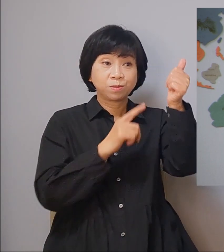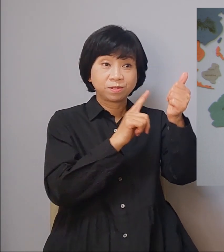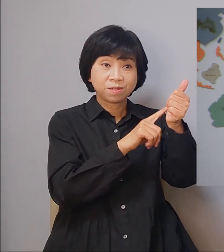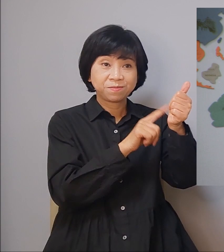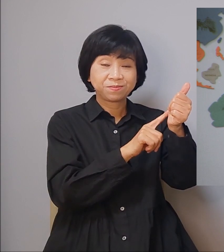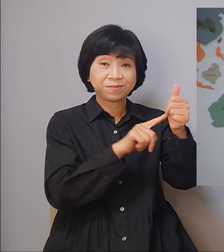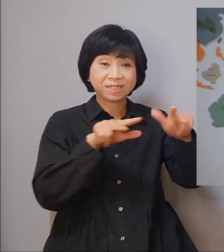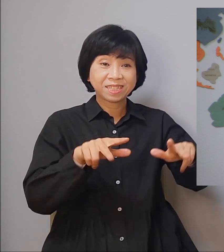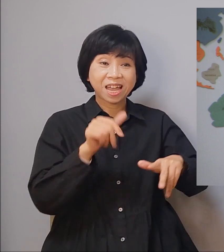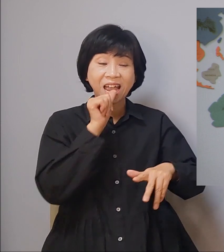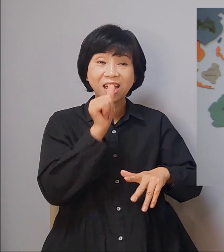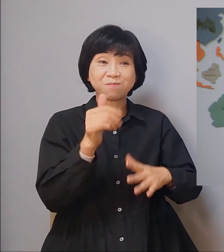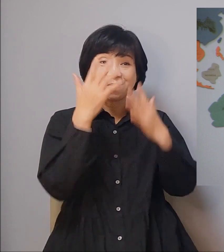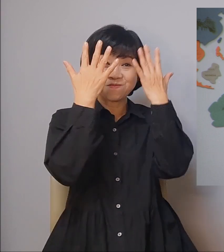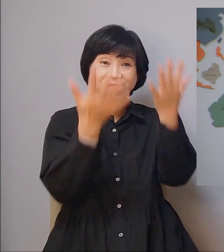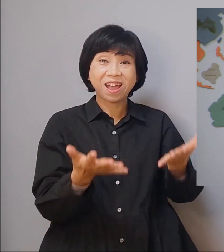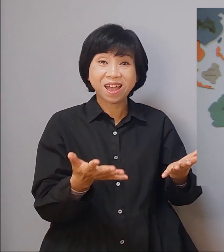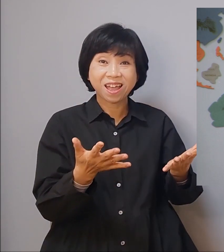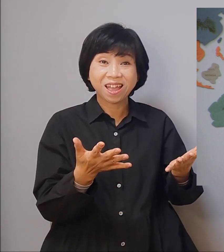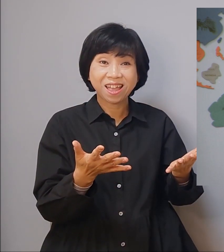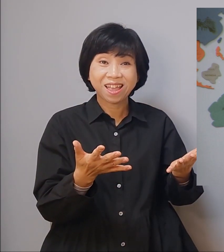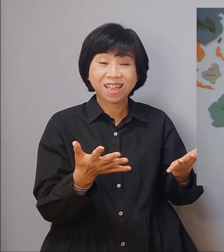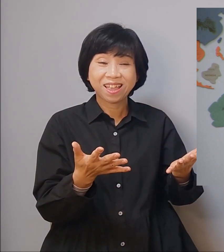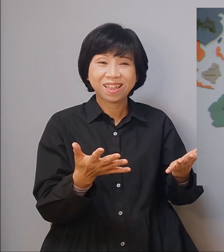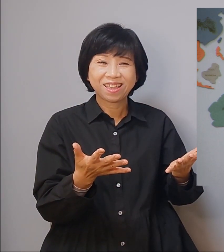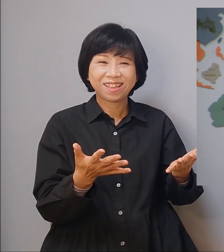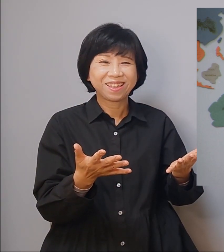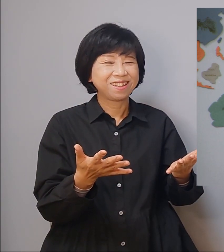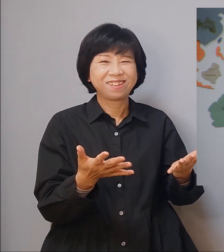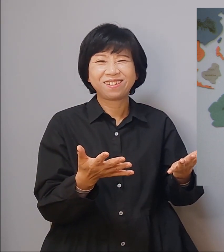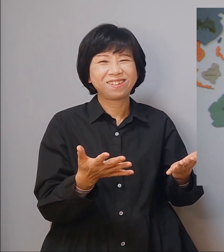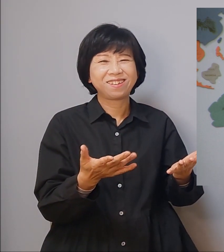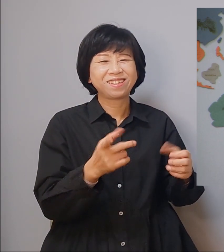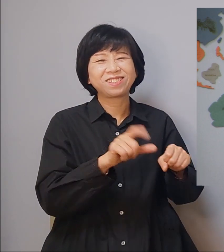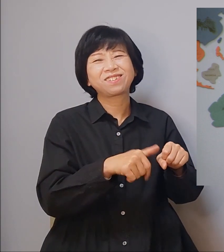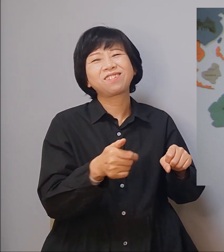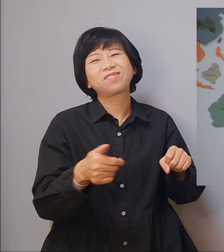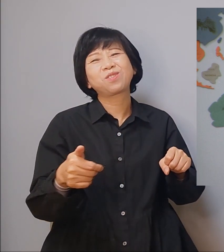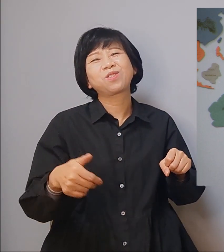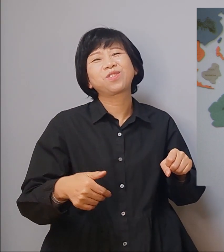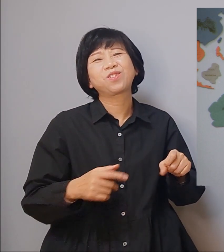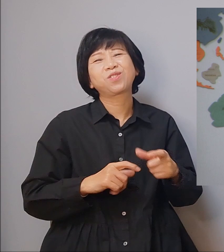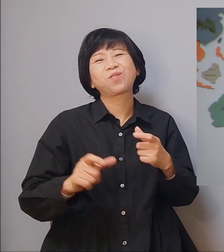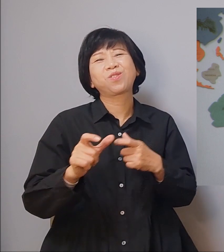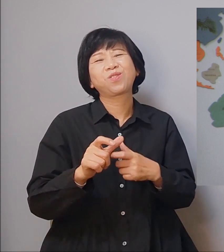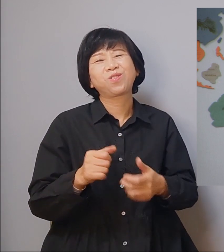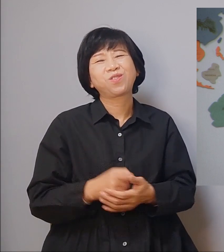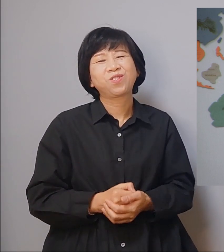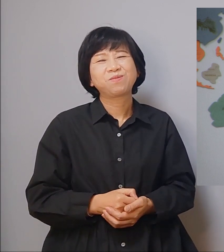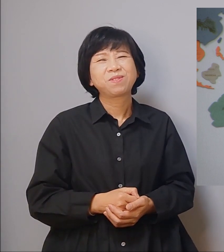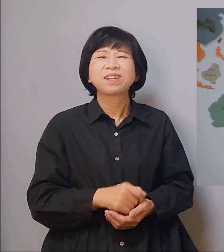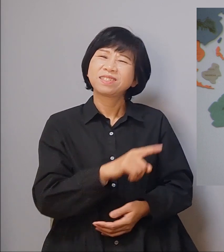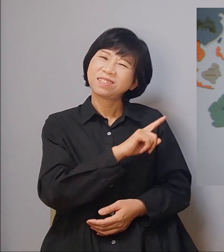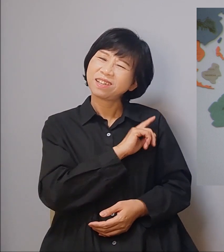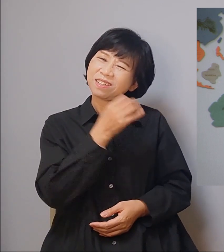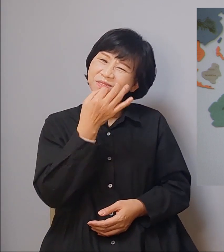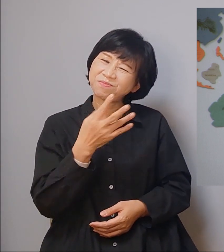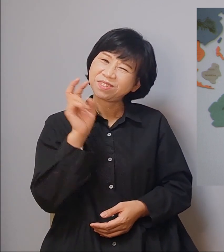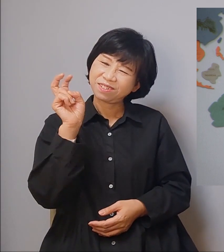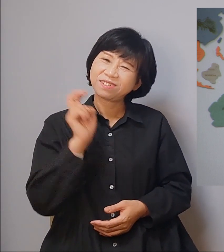나갈 수 있을까요? 어찌 보면 이 상황이 가장 고통스러운 상황이기도